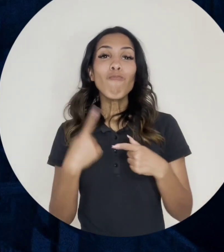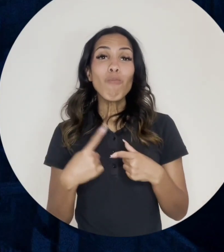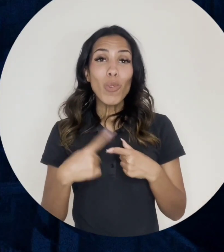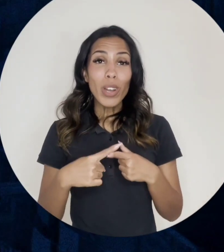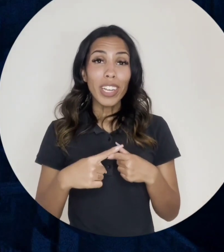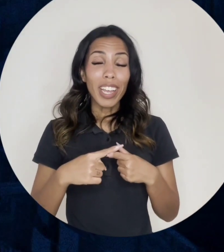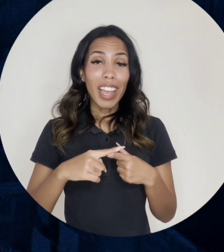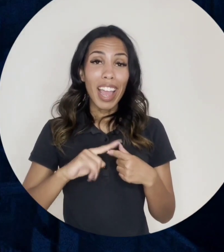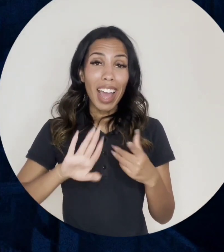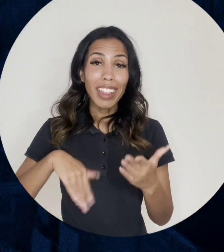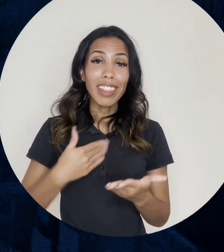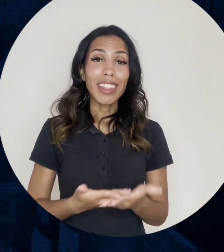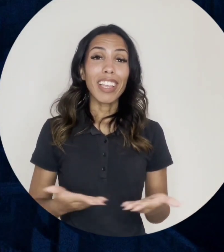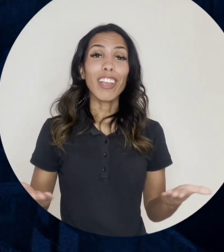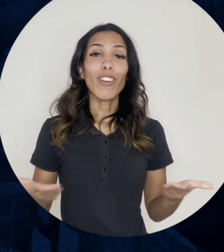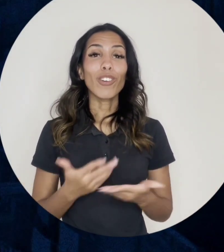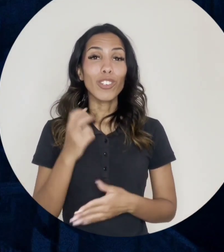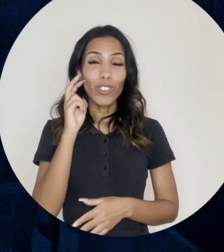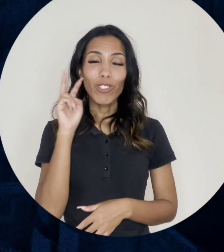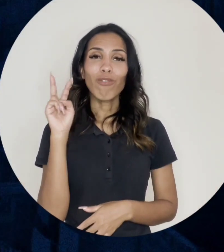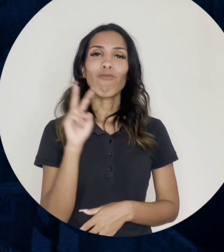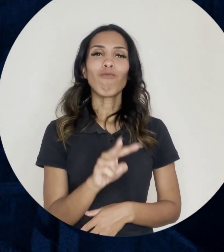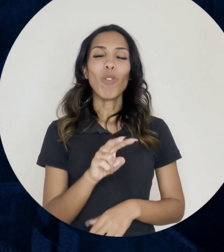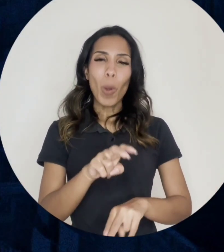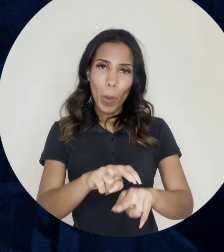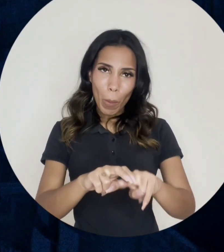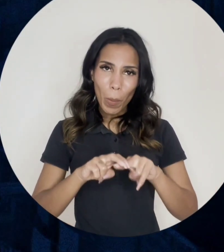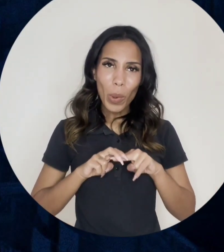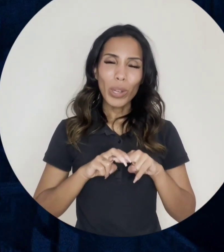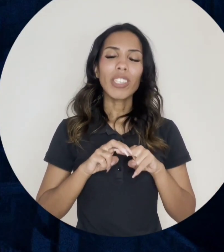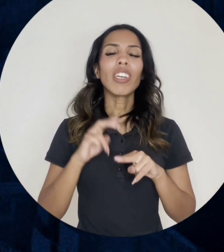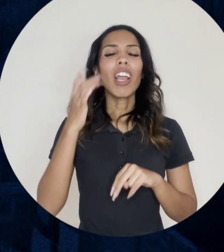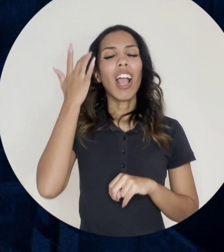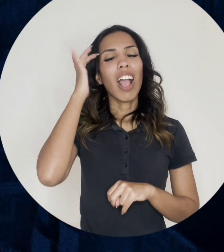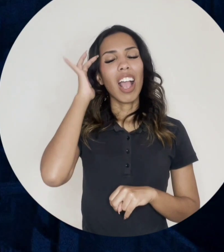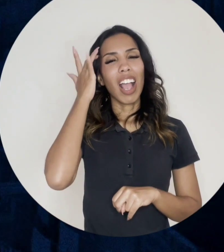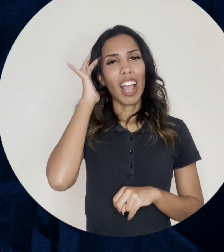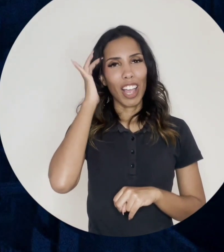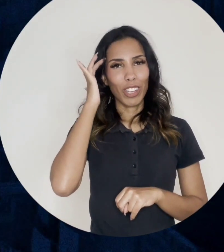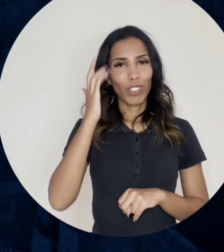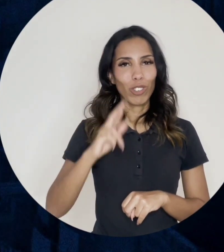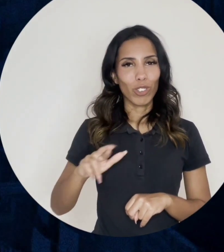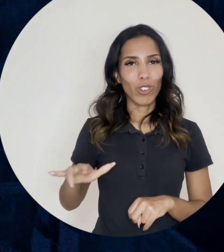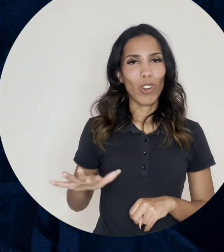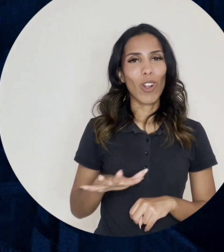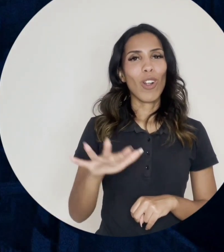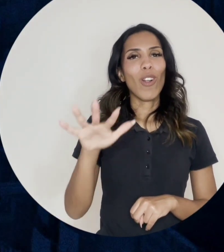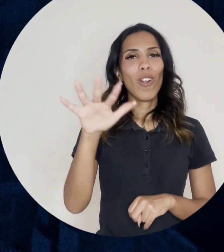ainda isso. E é por isso que eu ainda acho que a Rocinha